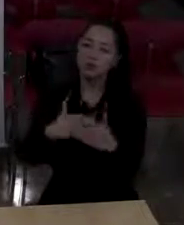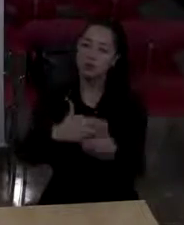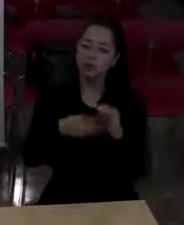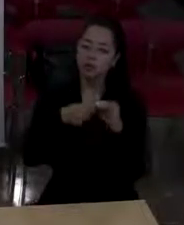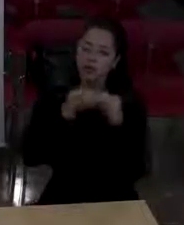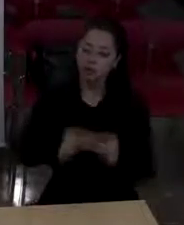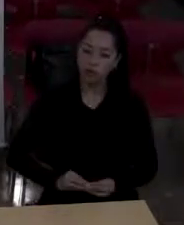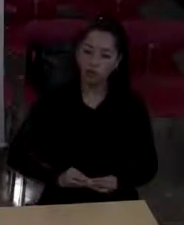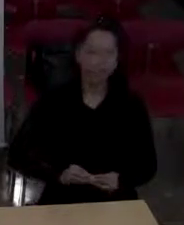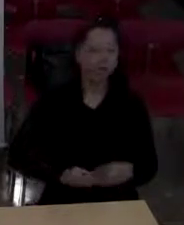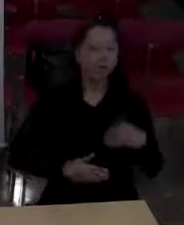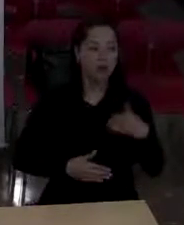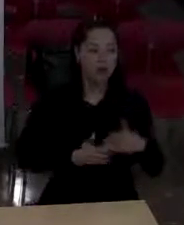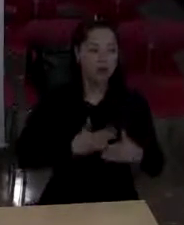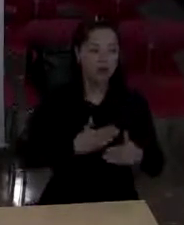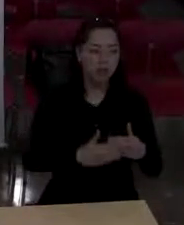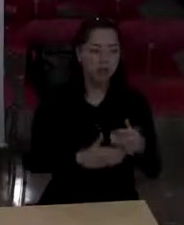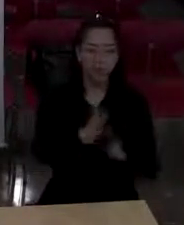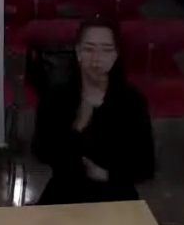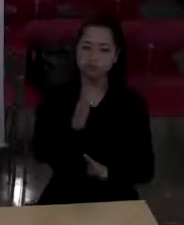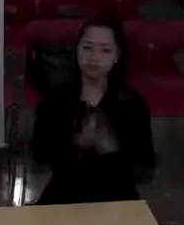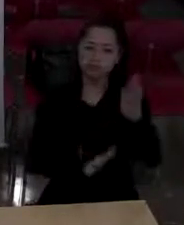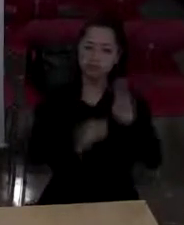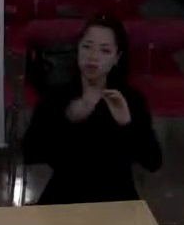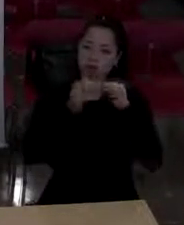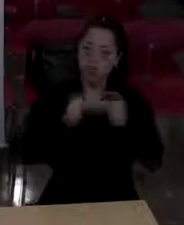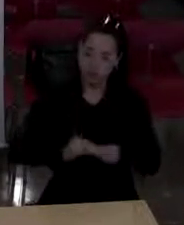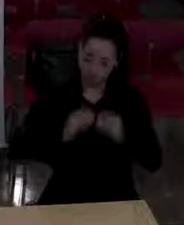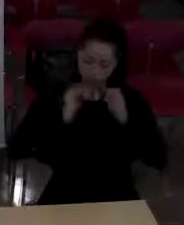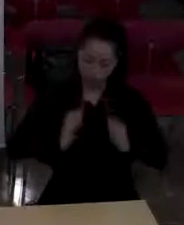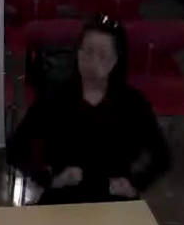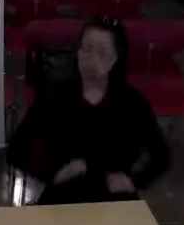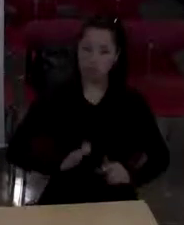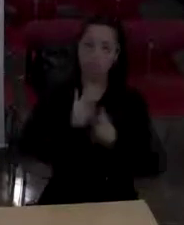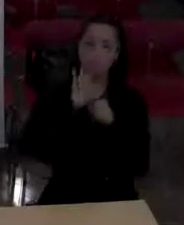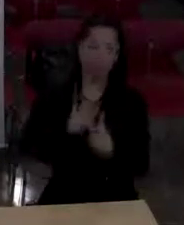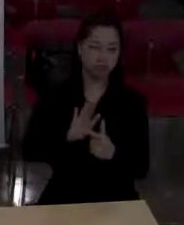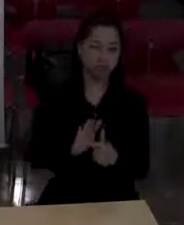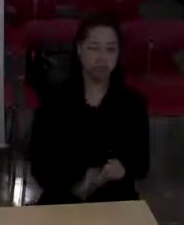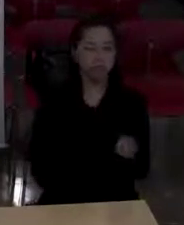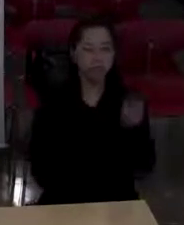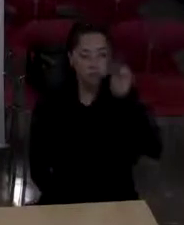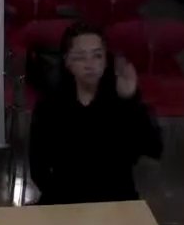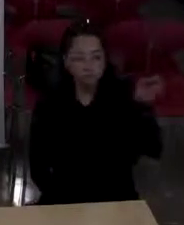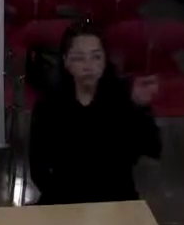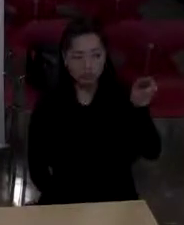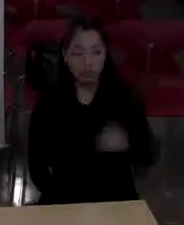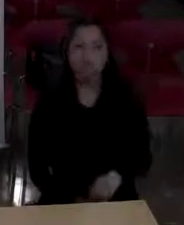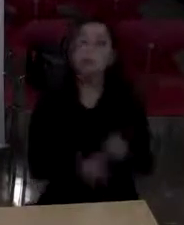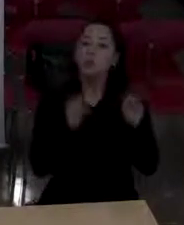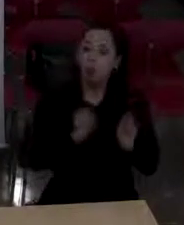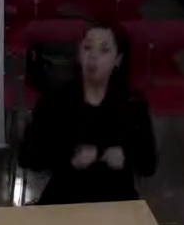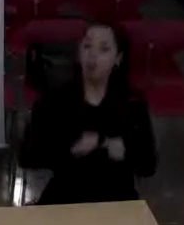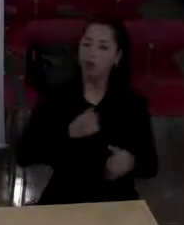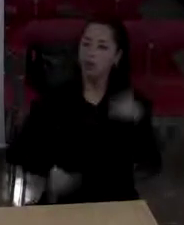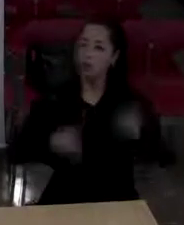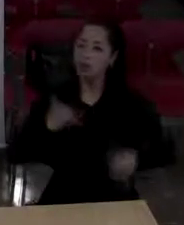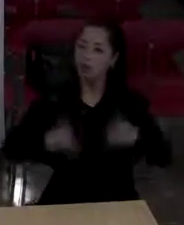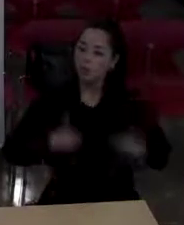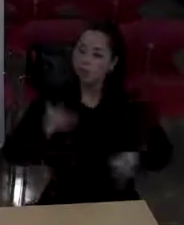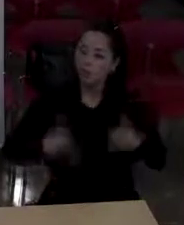extremidades adquieren poco a poco su forma definitiva. Ahora ya es posible jugar con el niño o comunicarse con él.